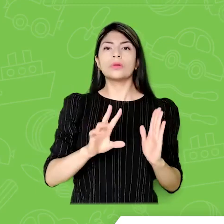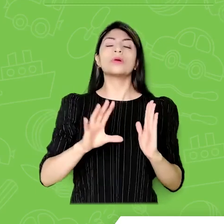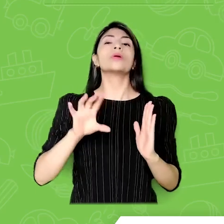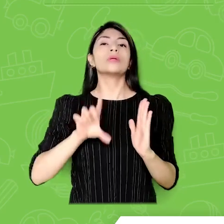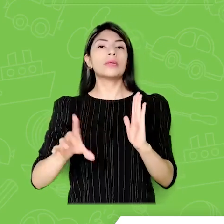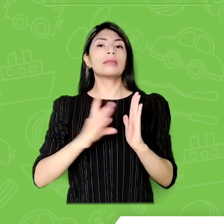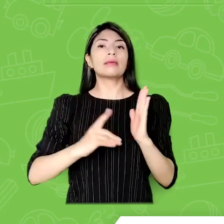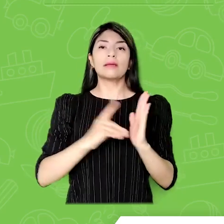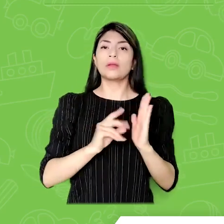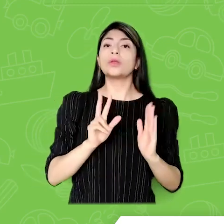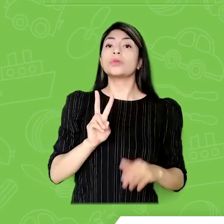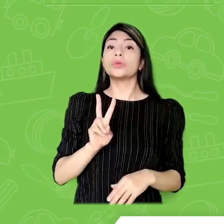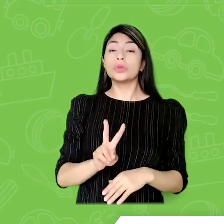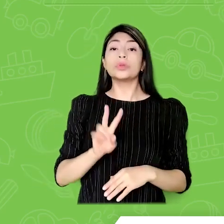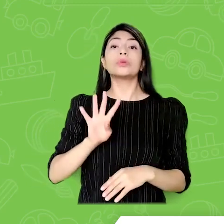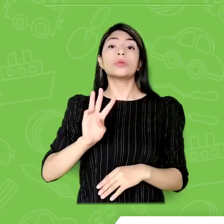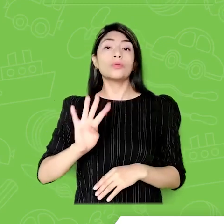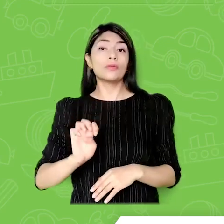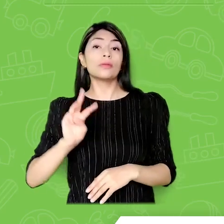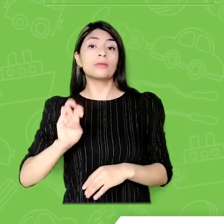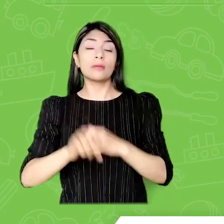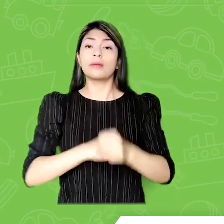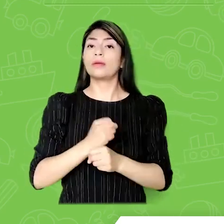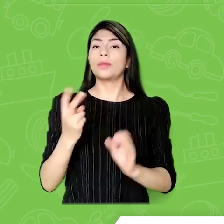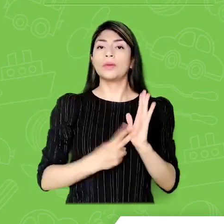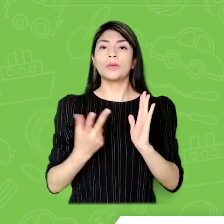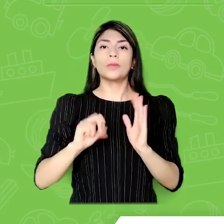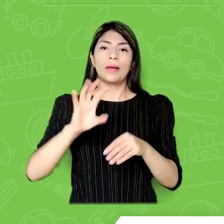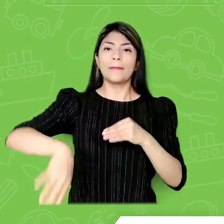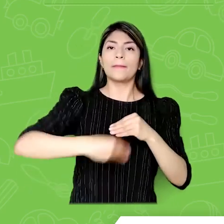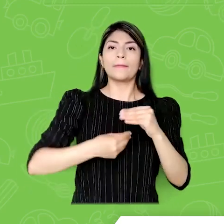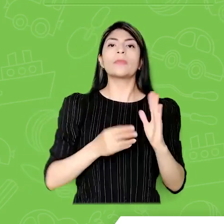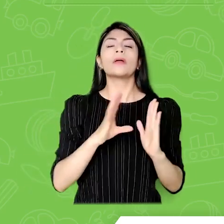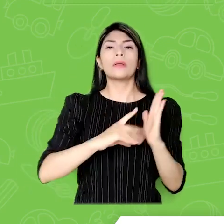498 de 2020, que adiciona el artículo